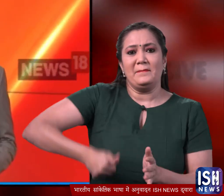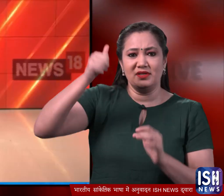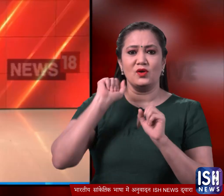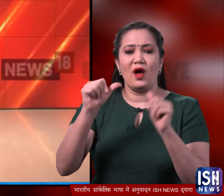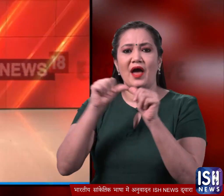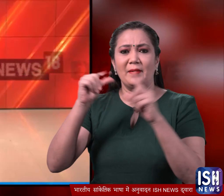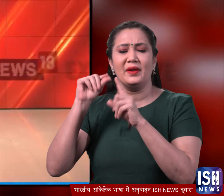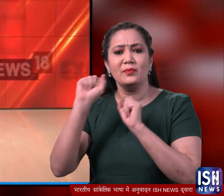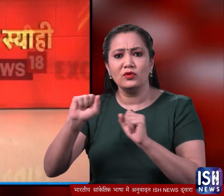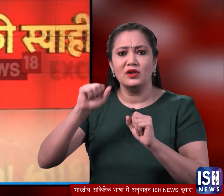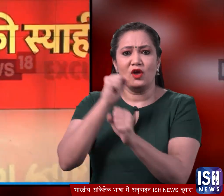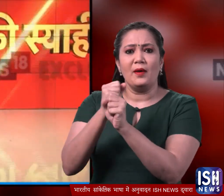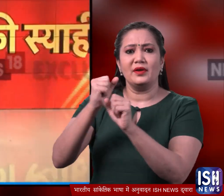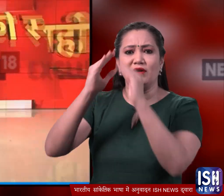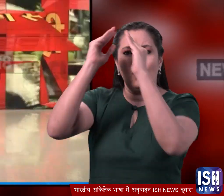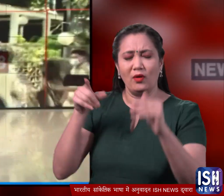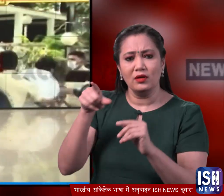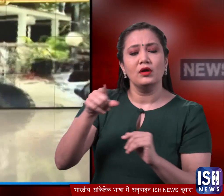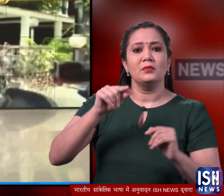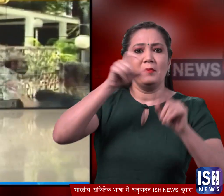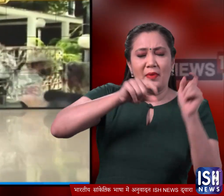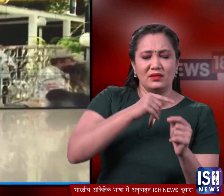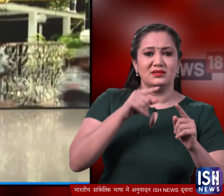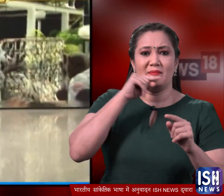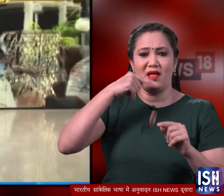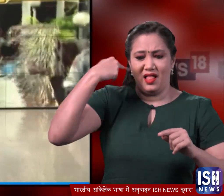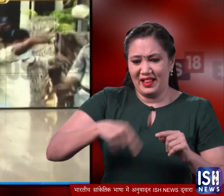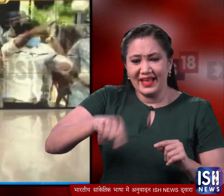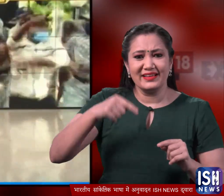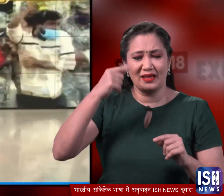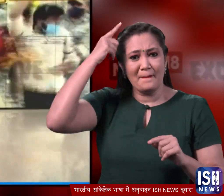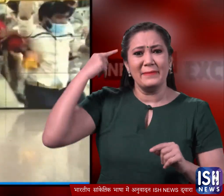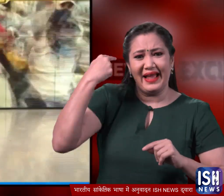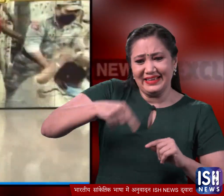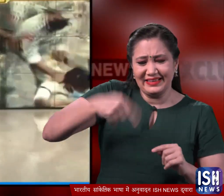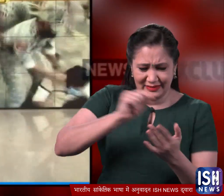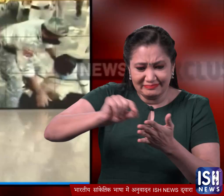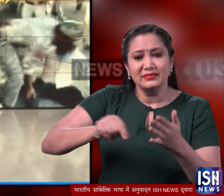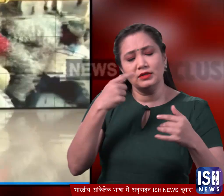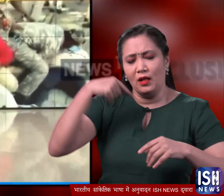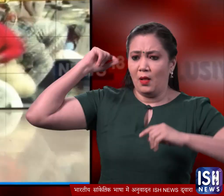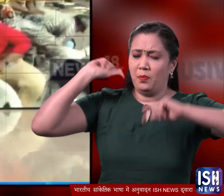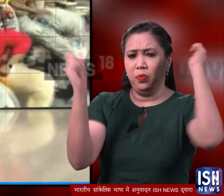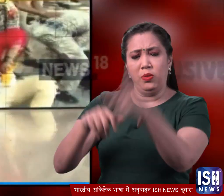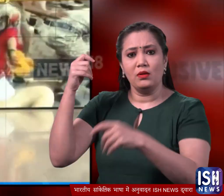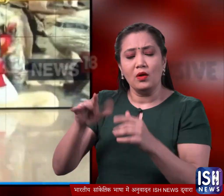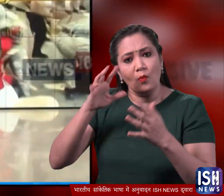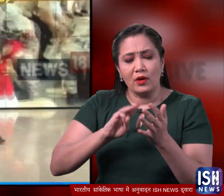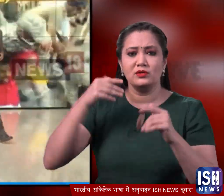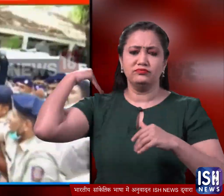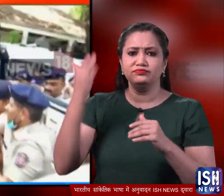के सरकारी बंगले पर कुछ लोगों ने काली स्याही फेंक दी। महाराष्ट्र में रोडवेज के कर्मचारी लंबे समय से हड़ताल पर हैं और तनख्वाह बढ़ाए जाने की मांग कर